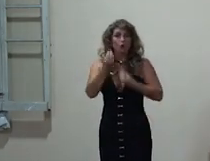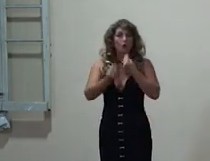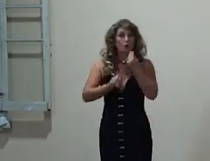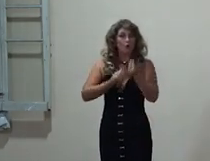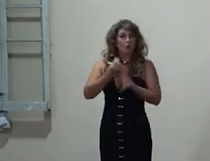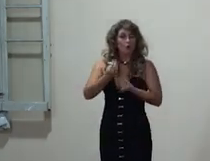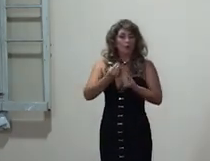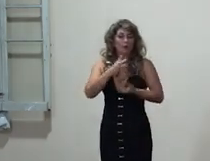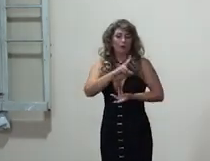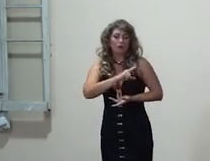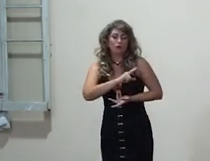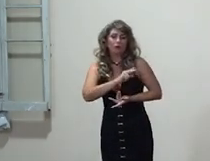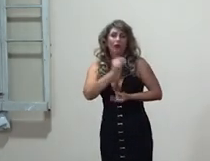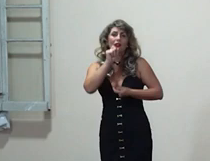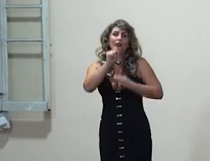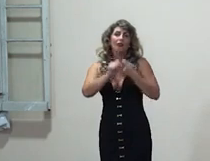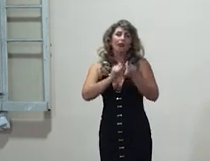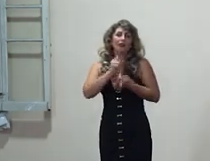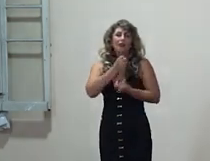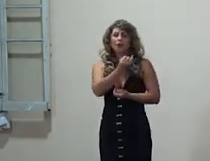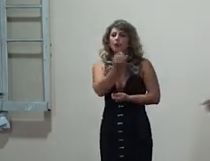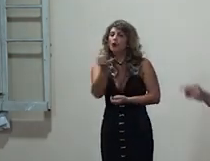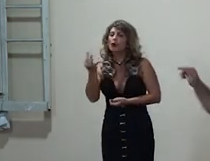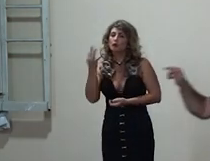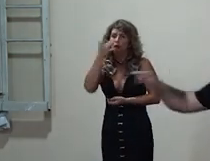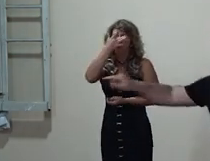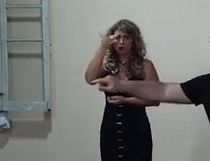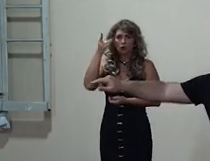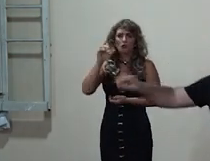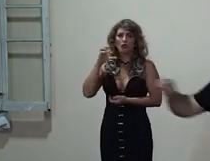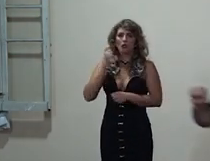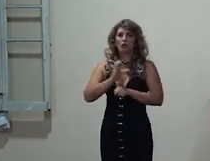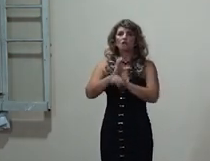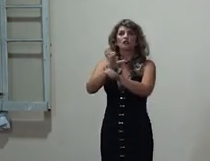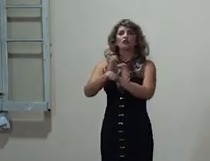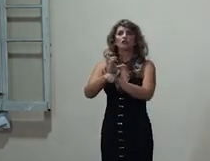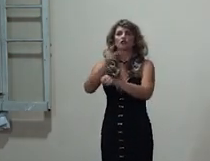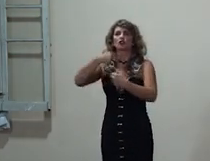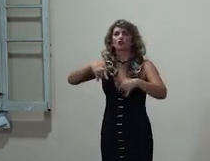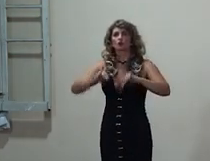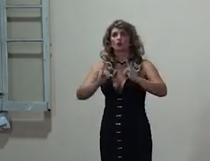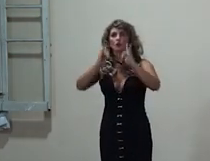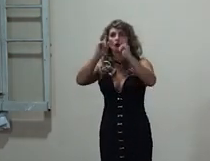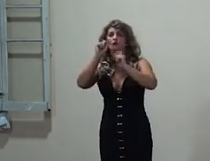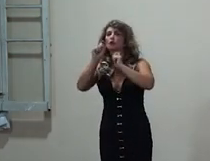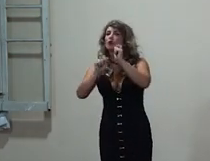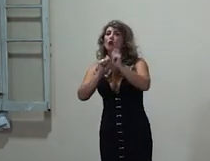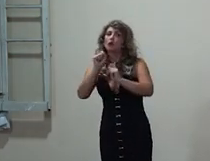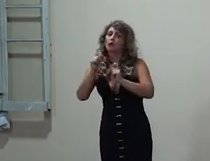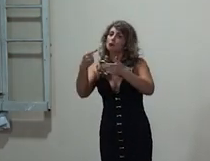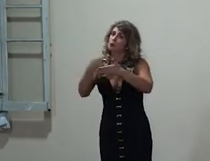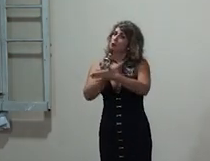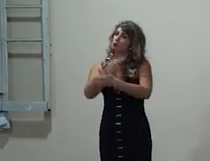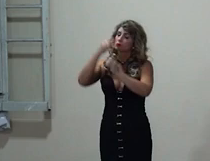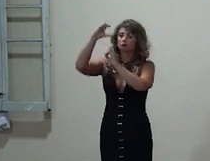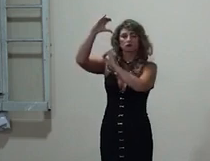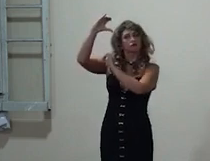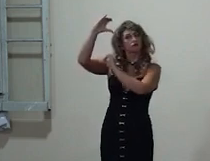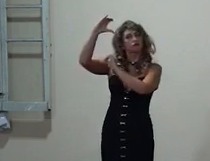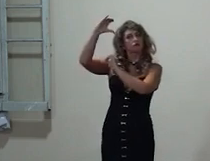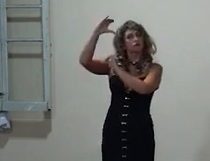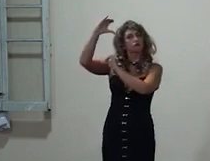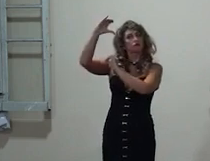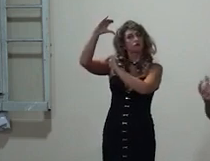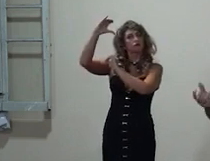dos particulares, quem dessas pessoas gostaria de investir naquele imóvel? É uma pergunta que nós temos que